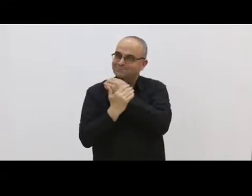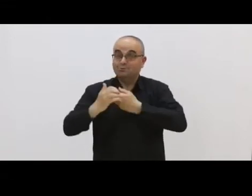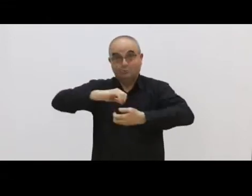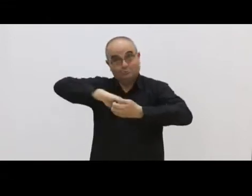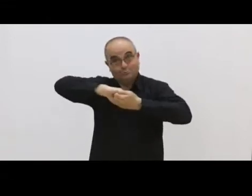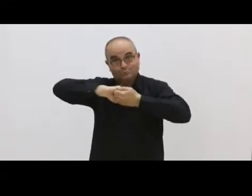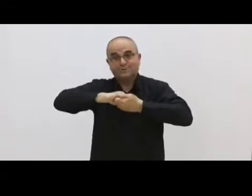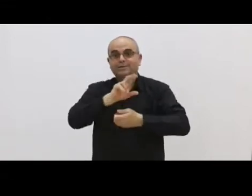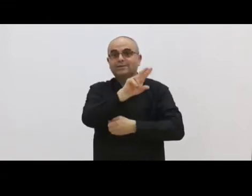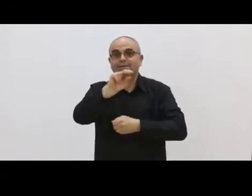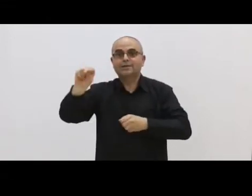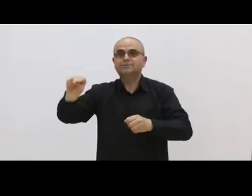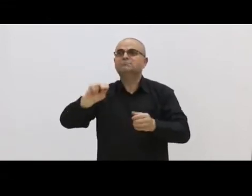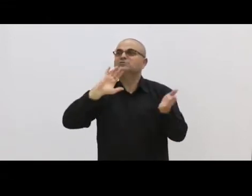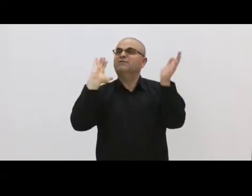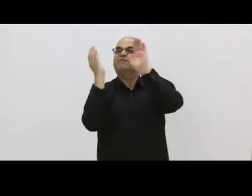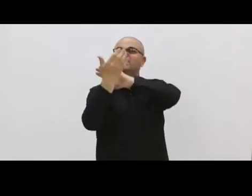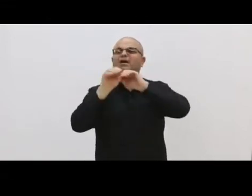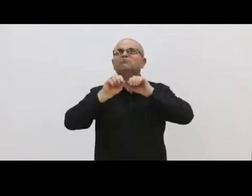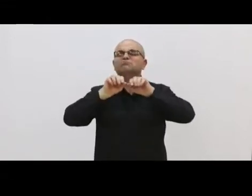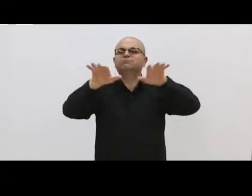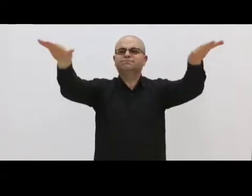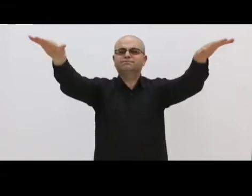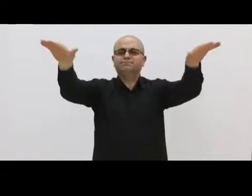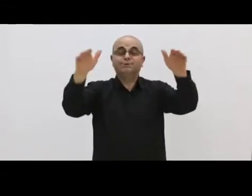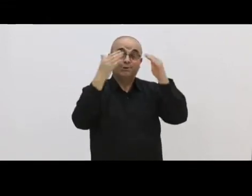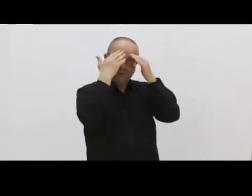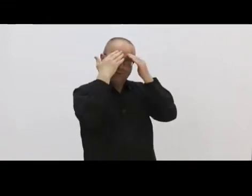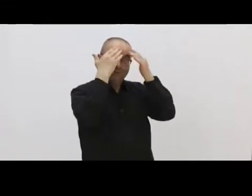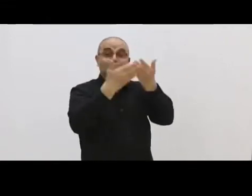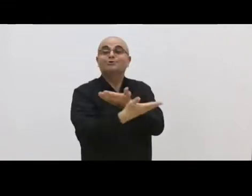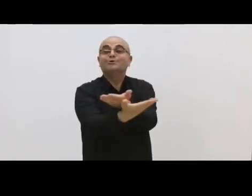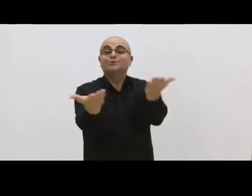شكرا لكل من يكافح فيروس الكورونا الكوفيد 19.